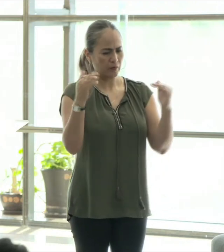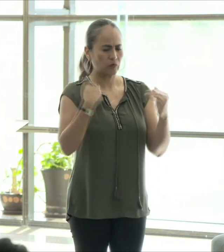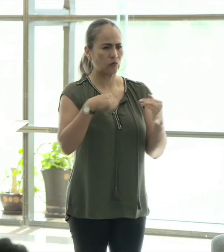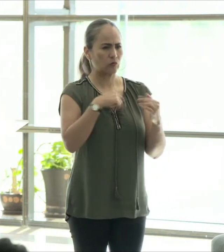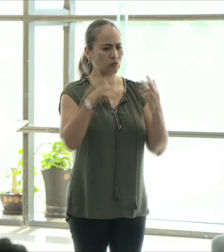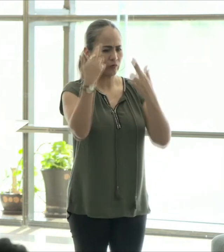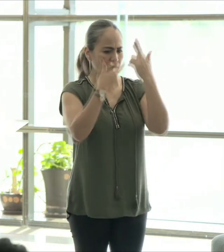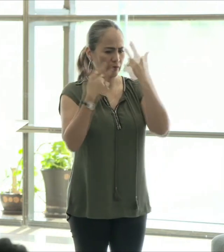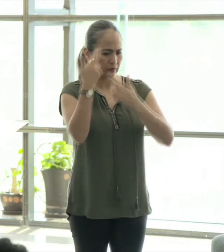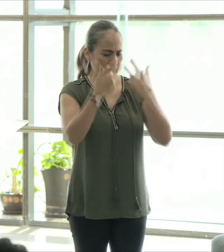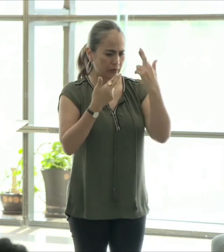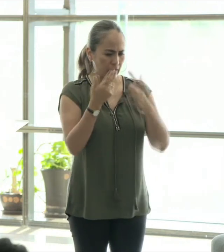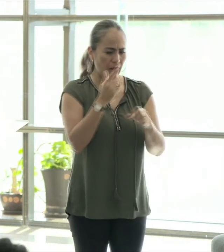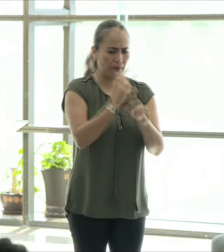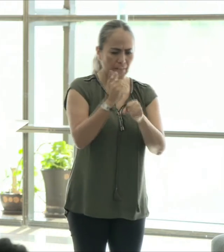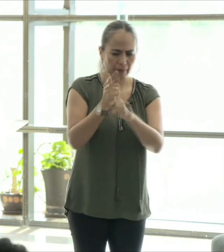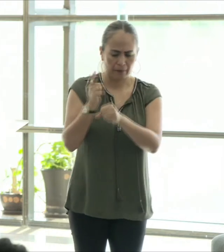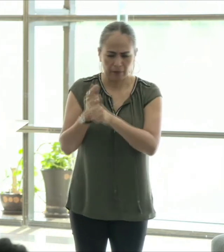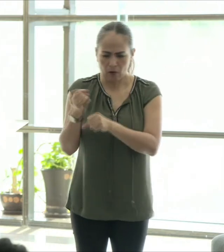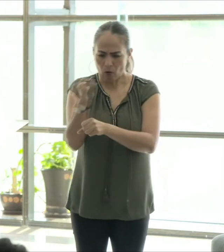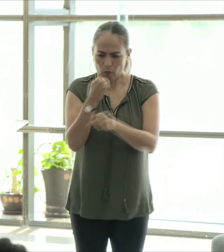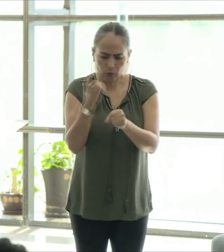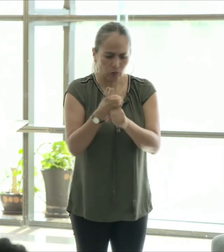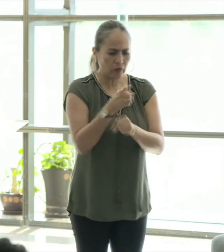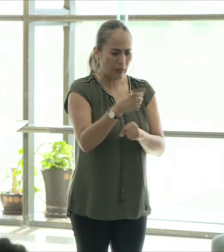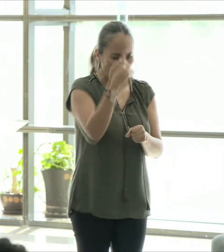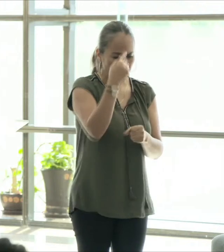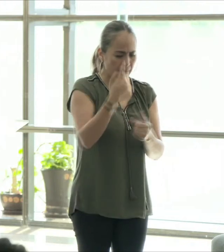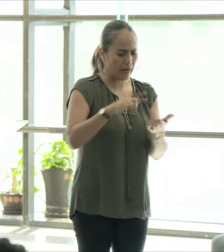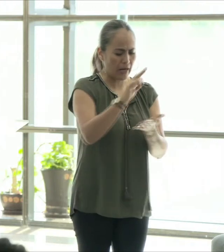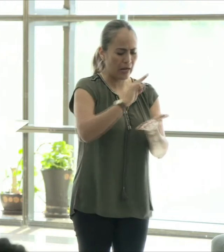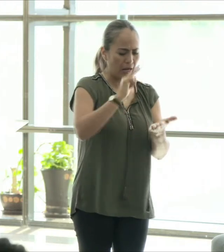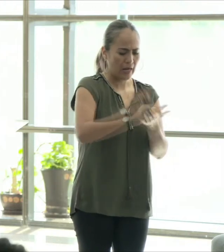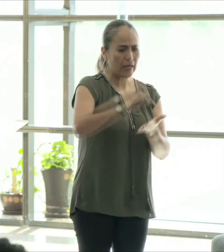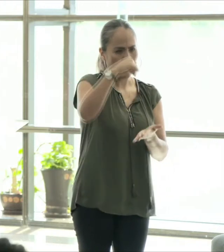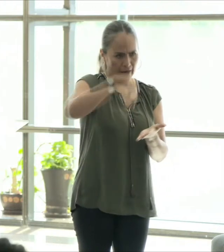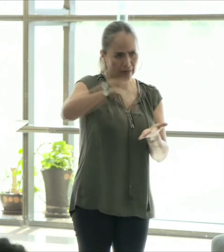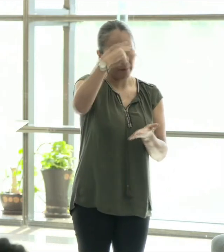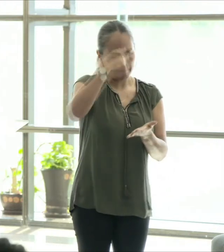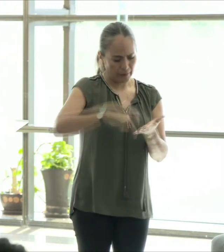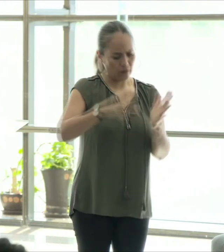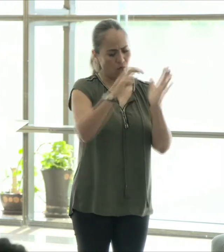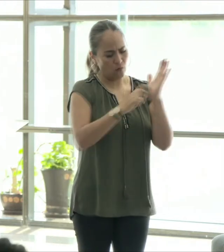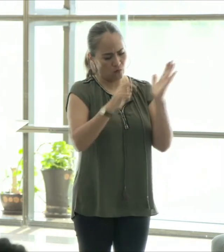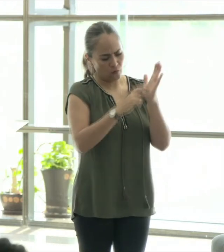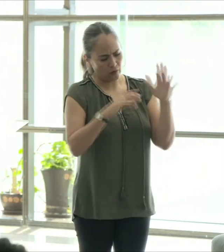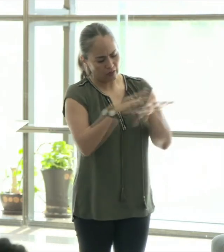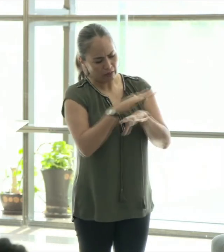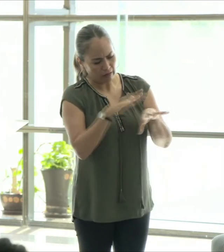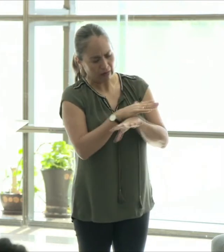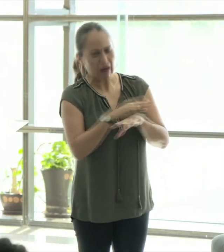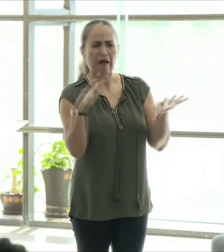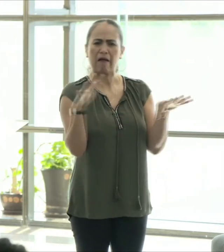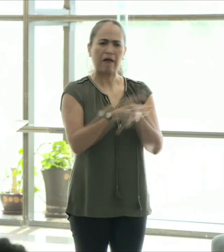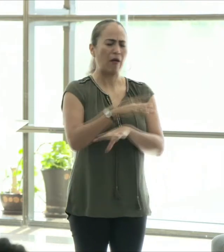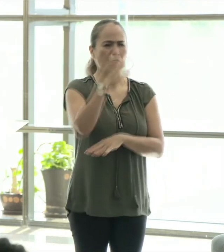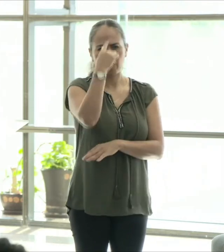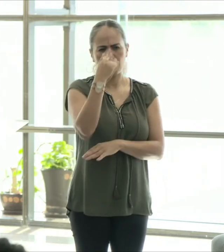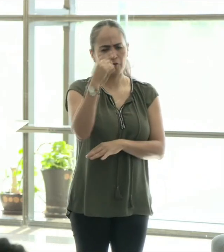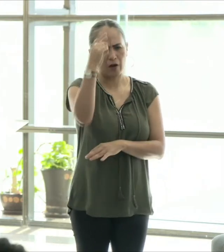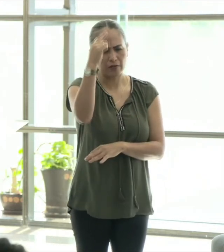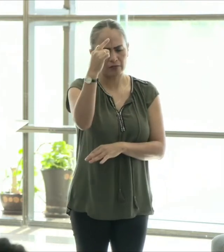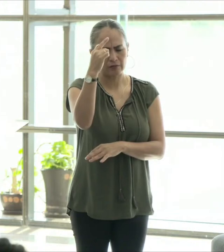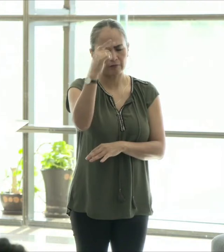fue detectar áreas de oportunidad para mejorar la legislación en México con cambios muy sencillos que no requieren